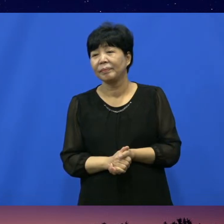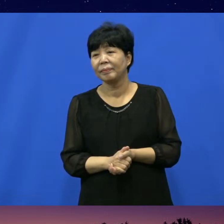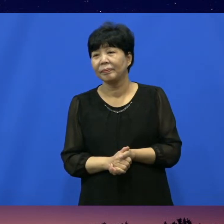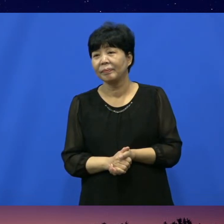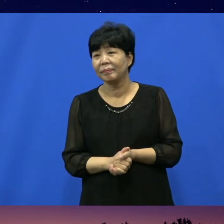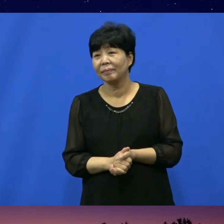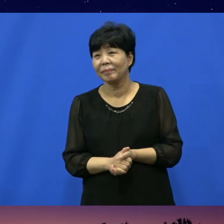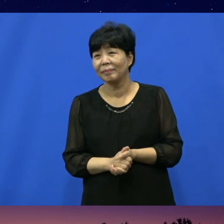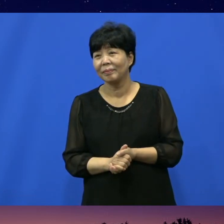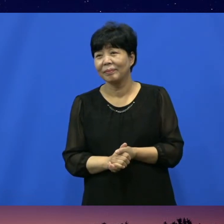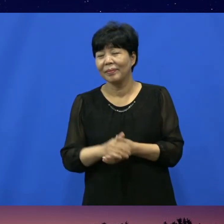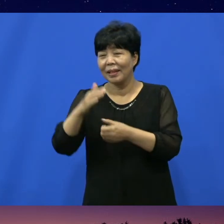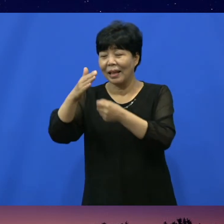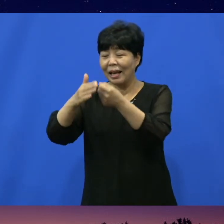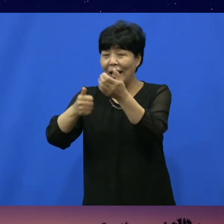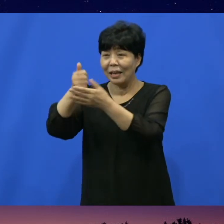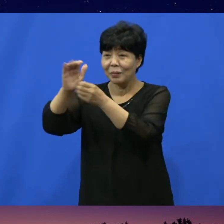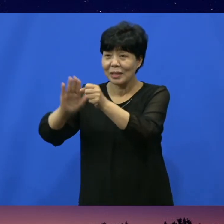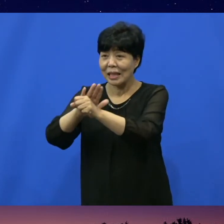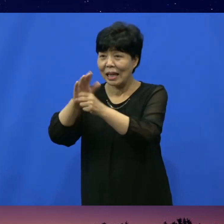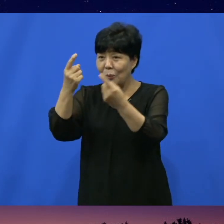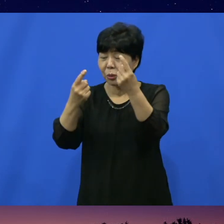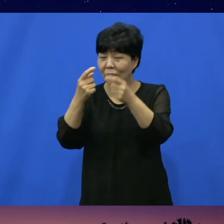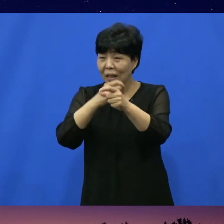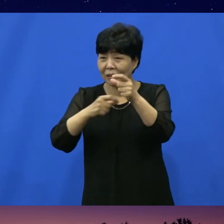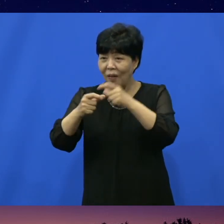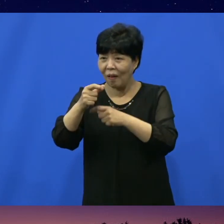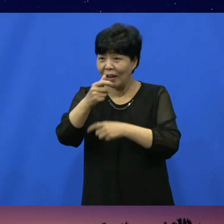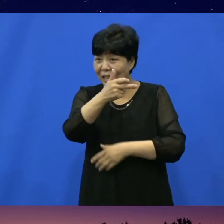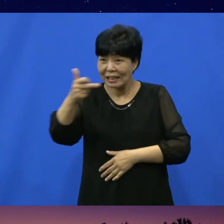이보다 더 큰 사랑은 존재하지 않아요.